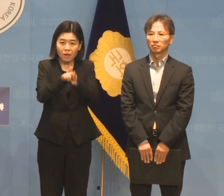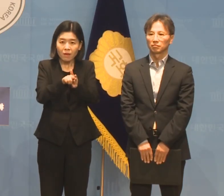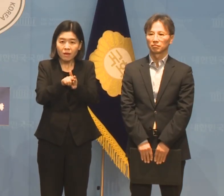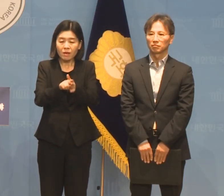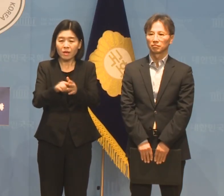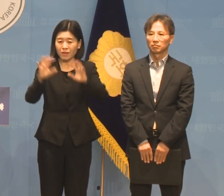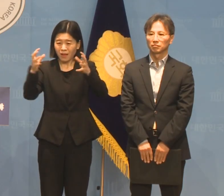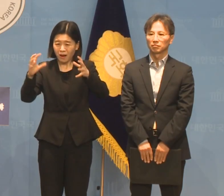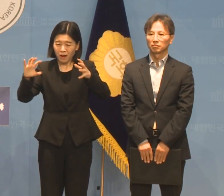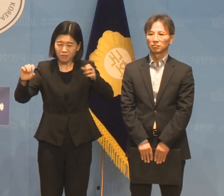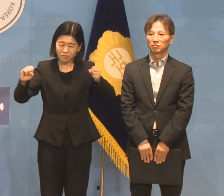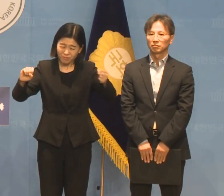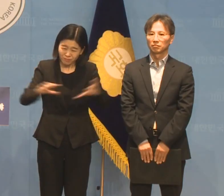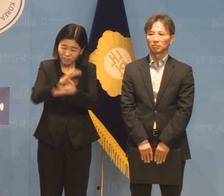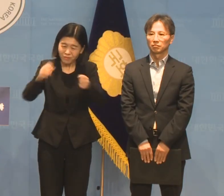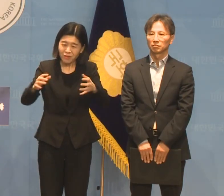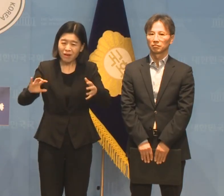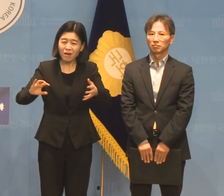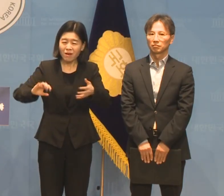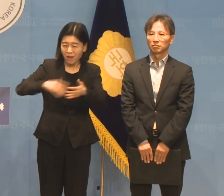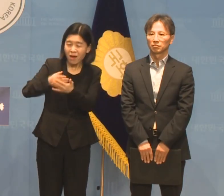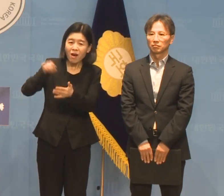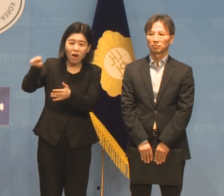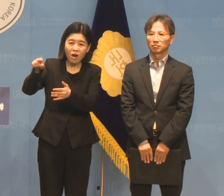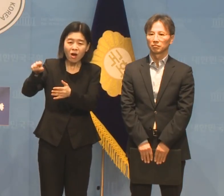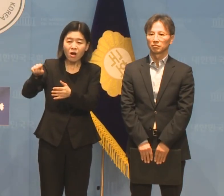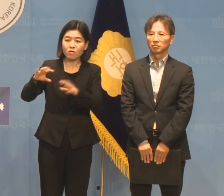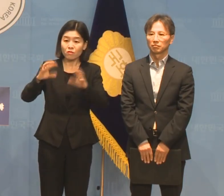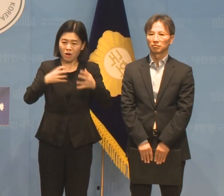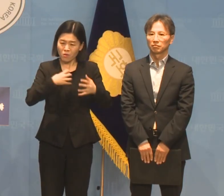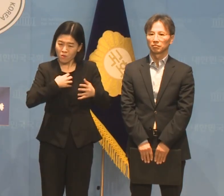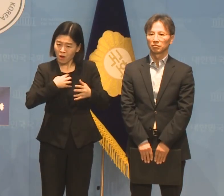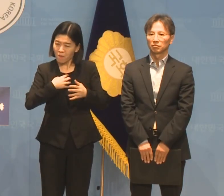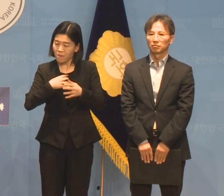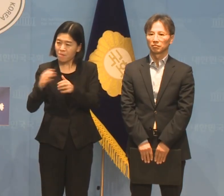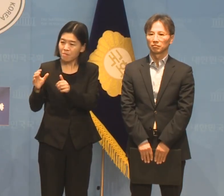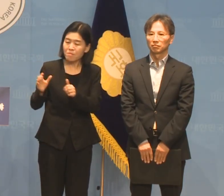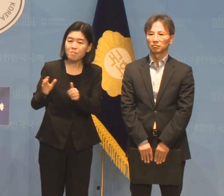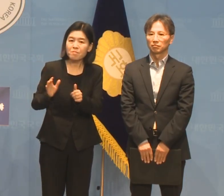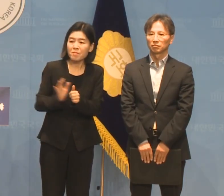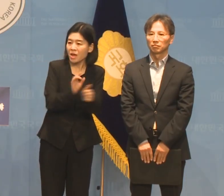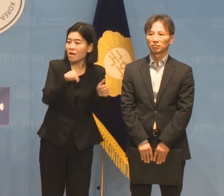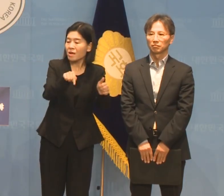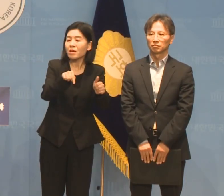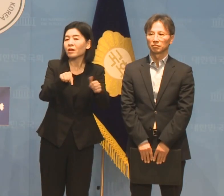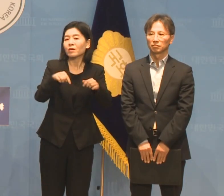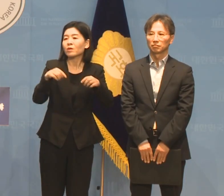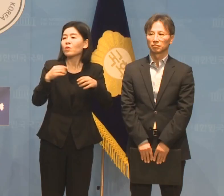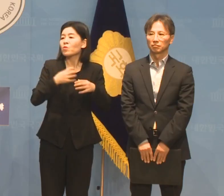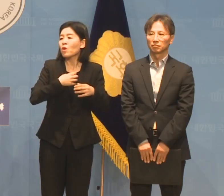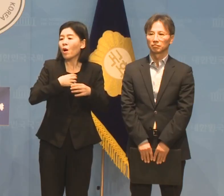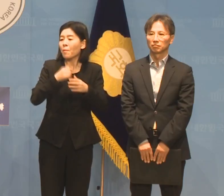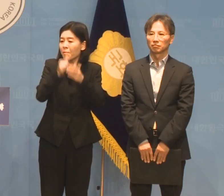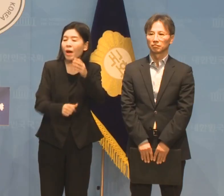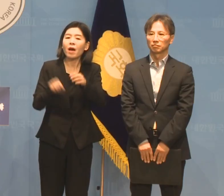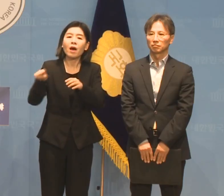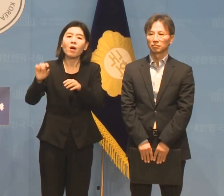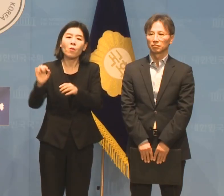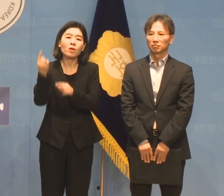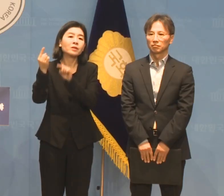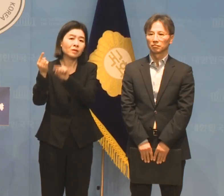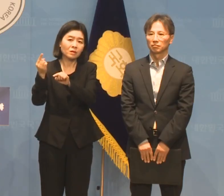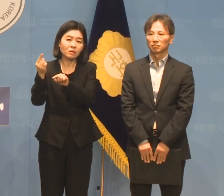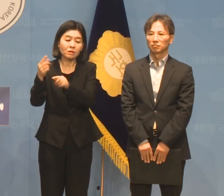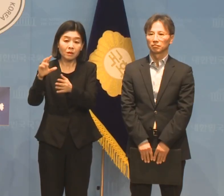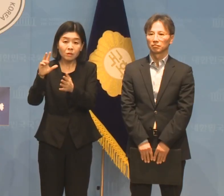빠뜨리고 국민의 삶을 어려움에 몰아넣었지만 무엇보다 그들의 가장 큰 범죄는 국민과 국가